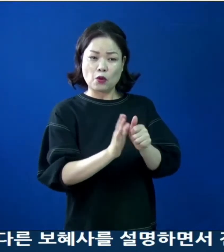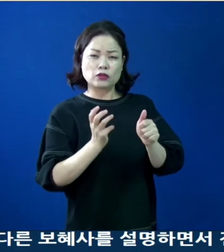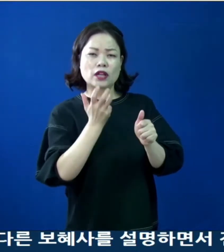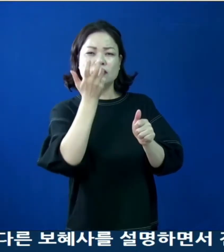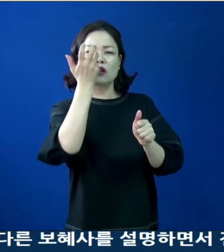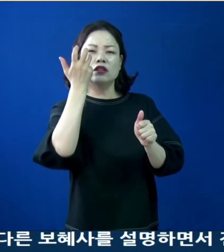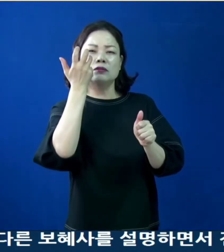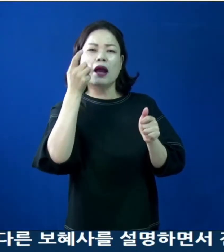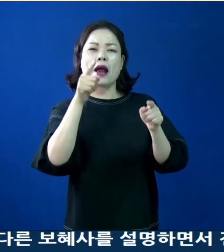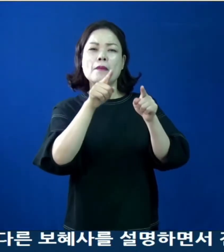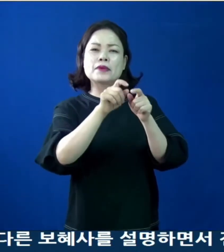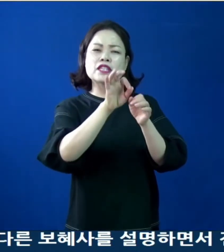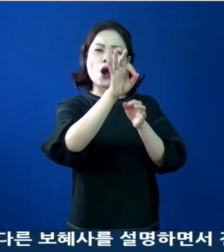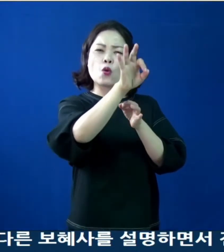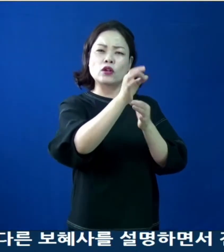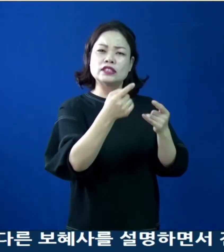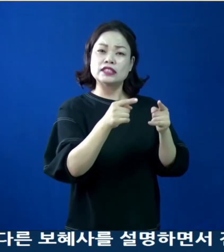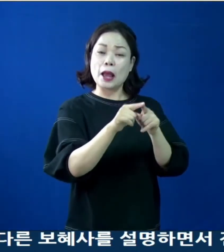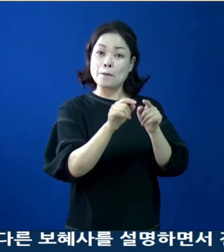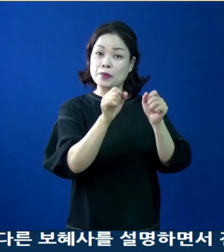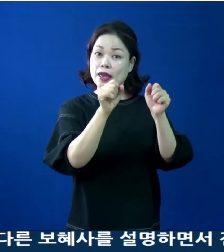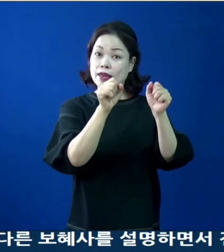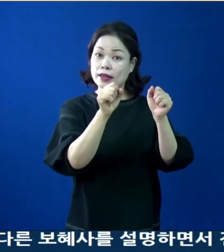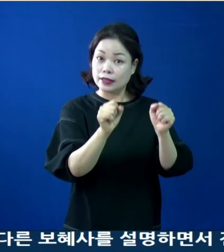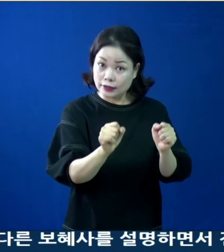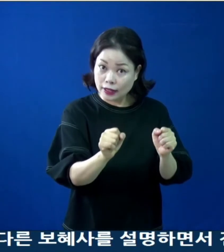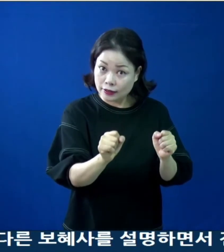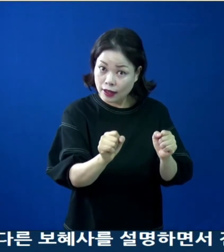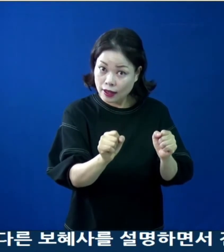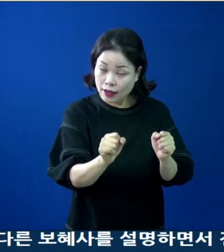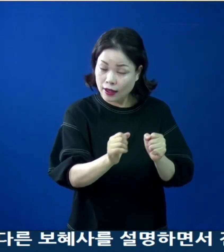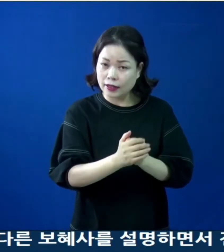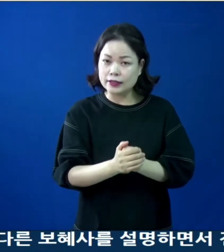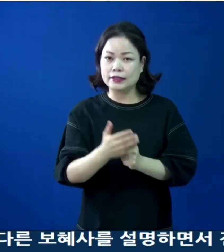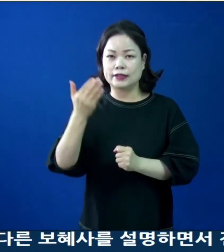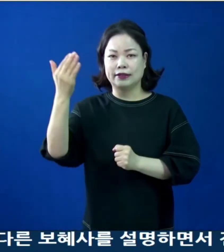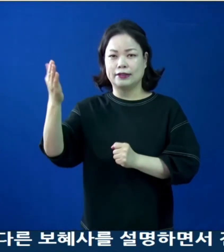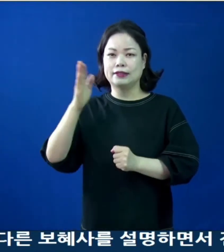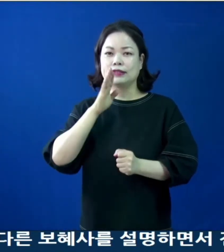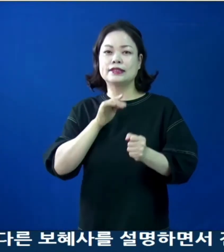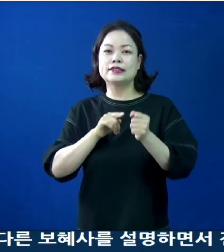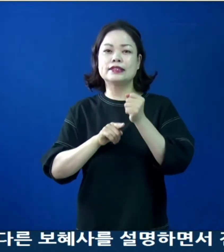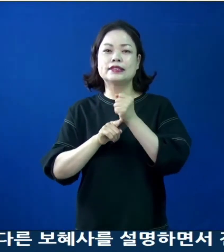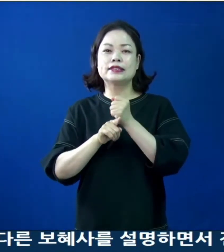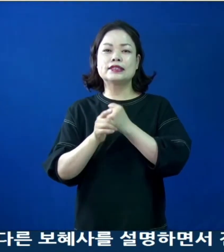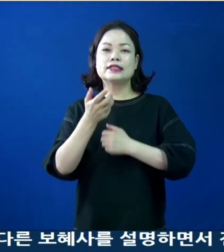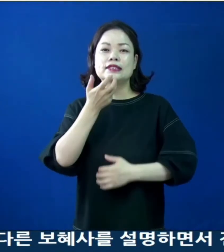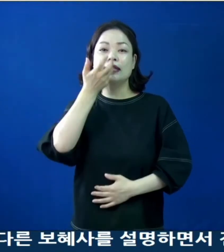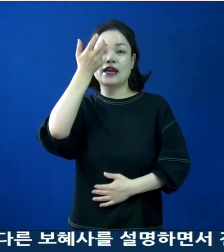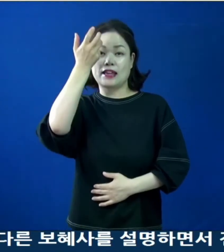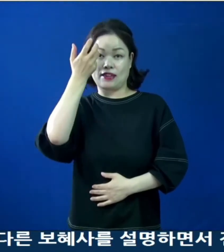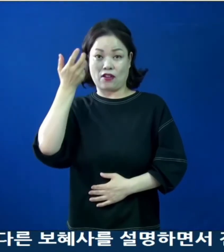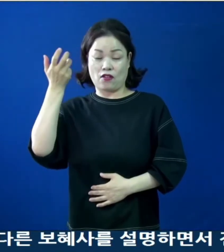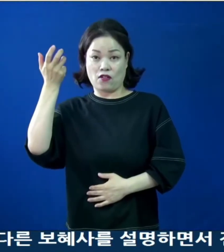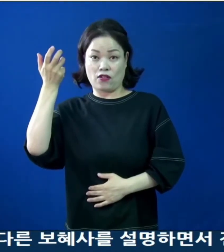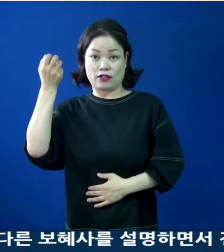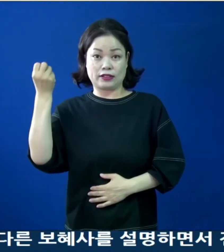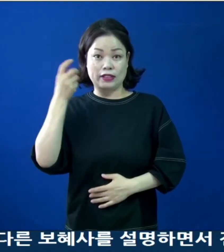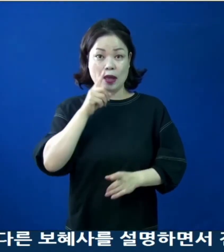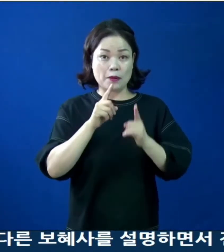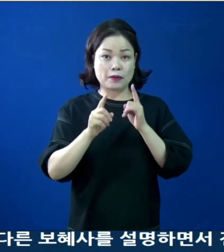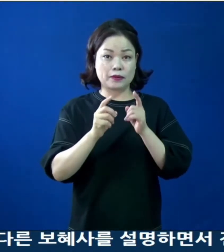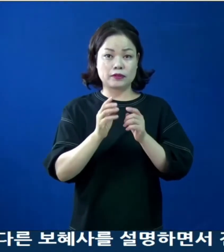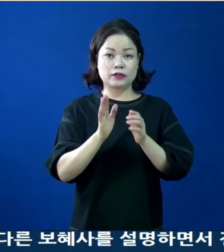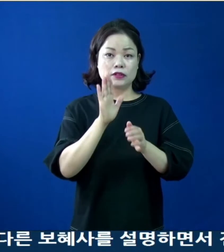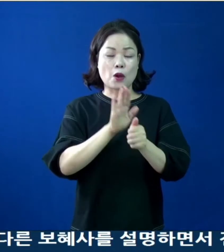함께 하겠다라는 그 의도를 밝히십니다. 그는 진리의 영이라고 설명하시는 거죠. 다시 말해서